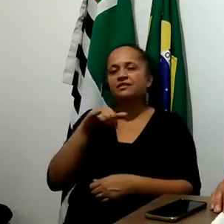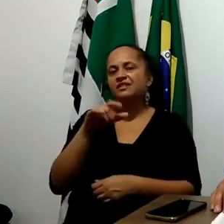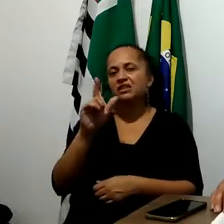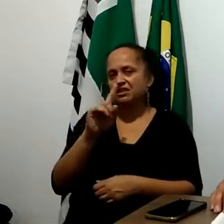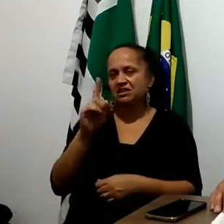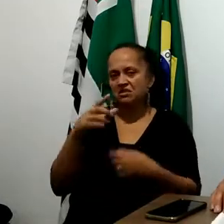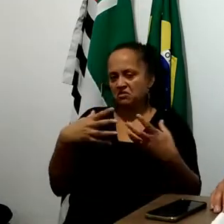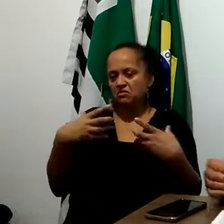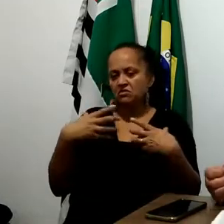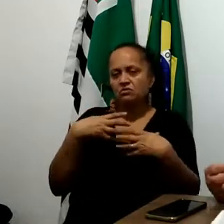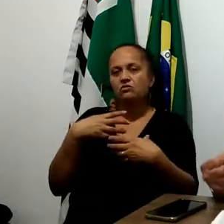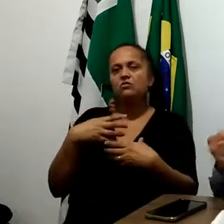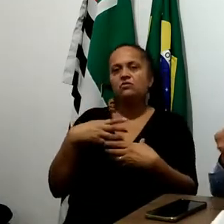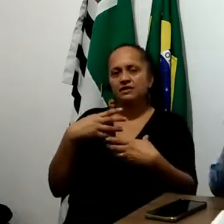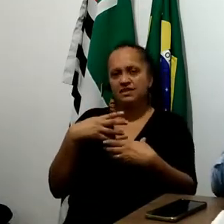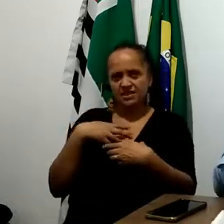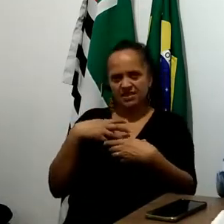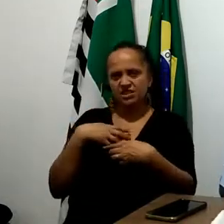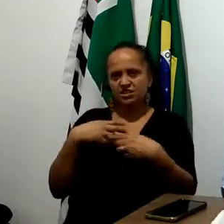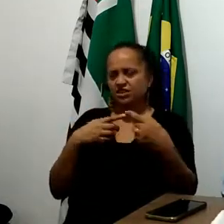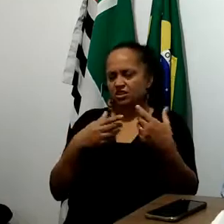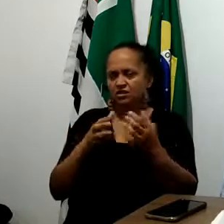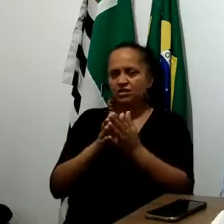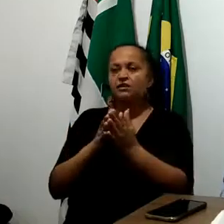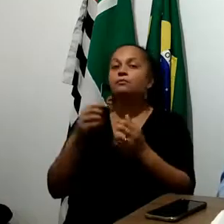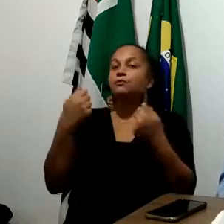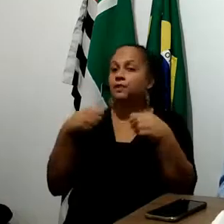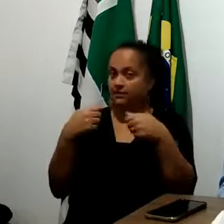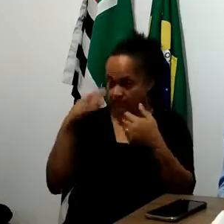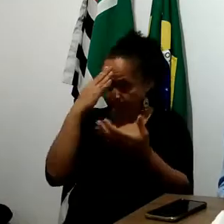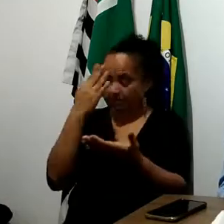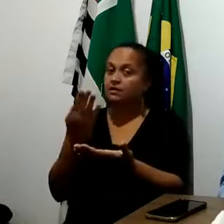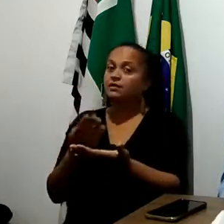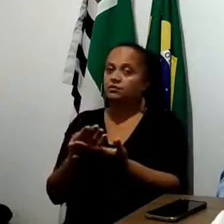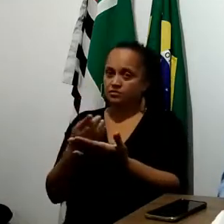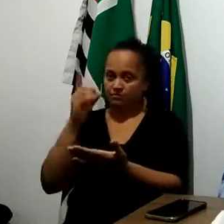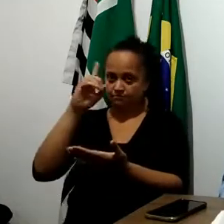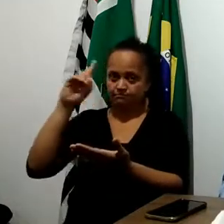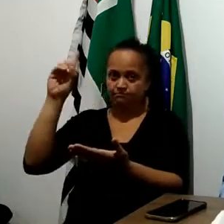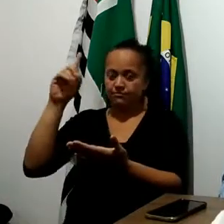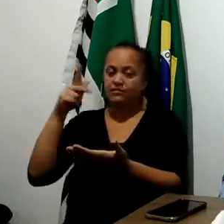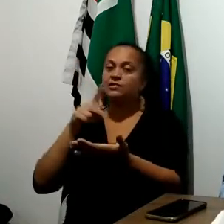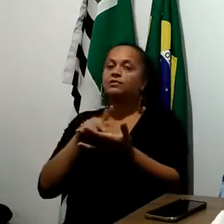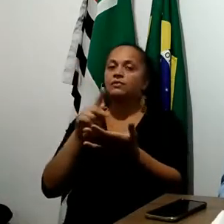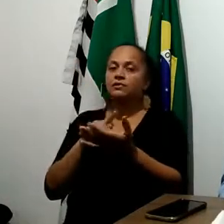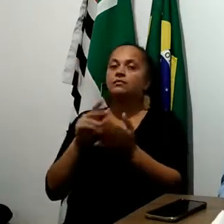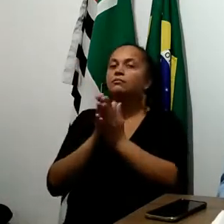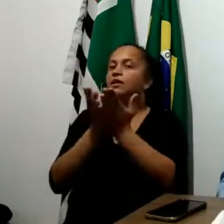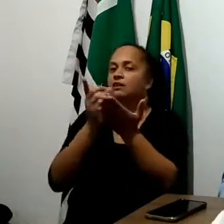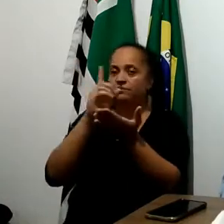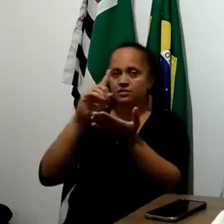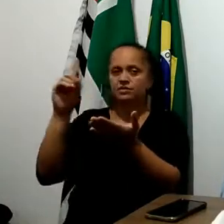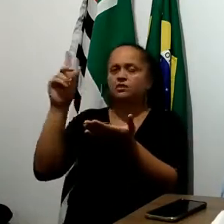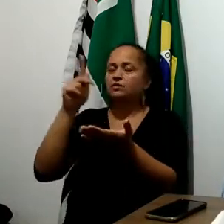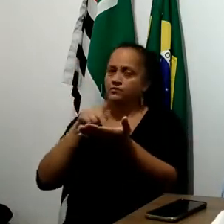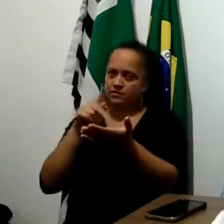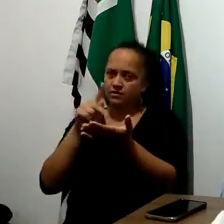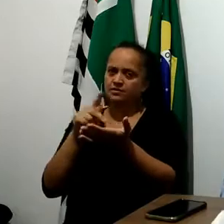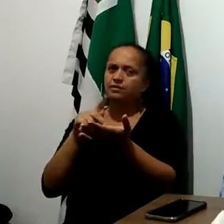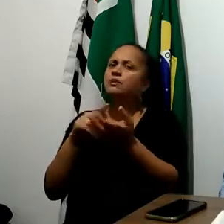Para que a gente não desanime, nós temos que acreditar na verdade. que a palavra de Deus é a verdade. Nós temos que